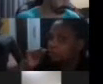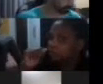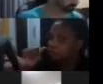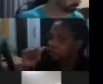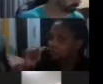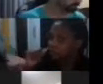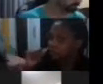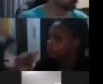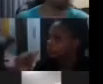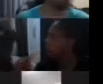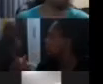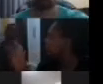Tô tentando lembrar.